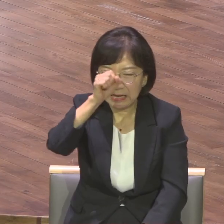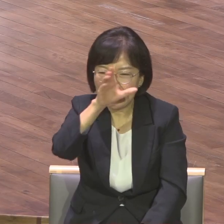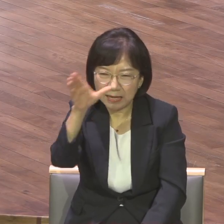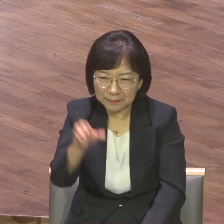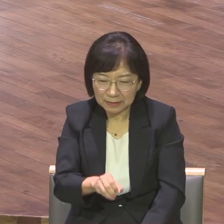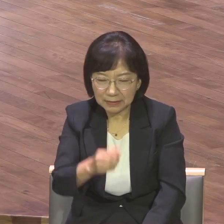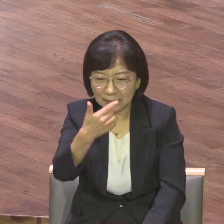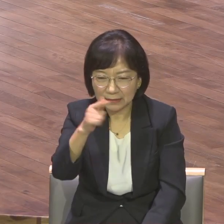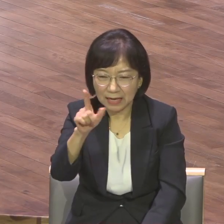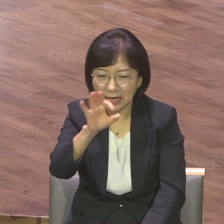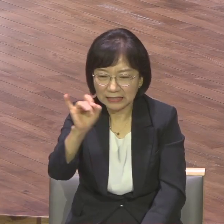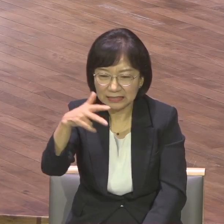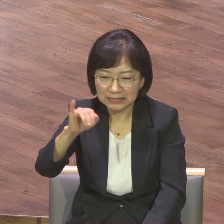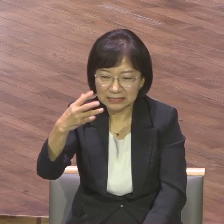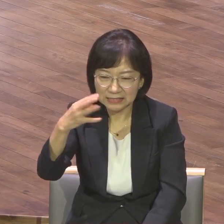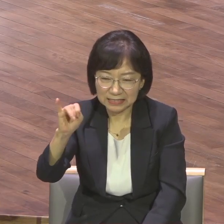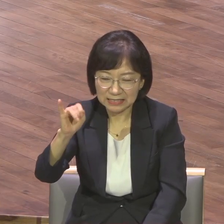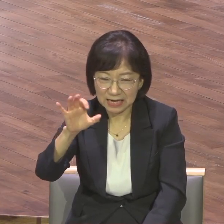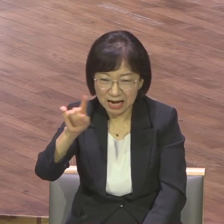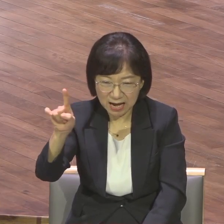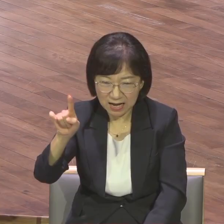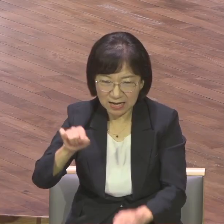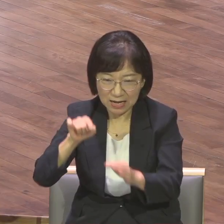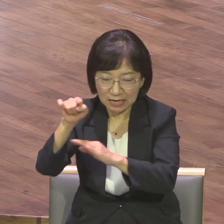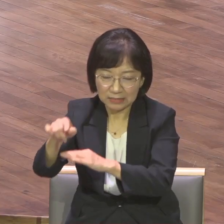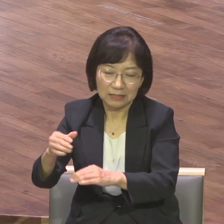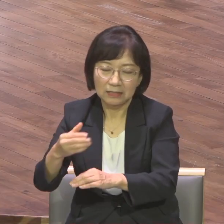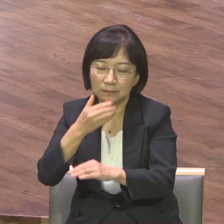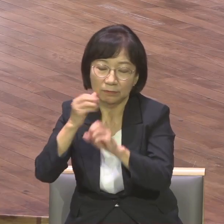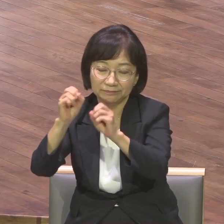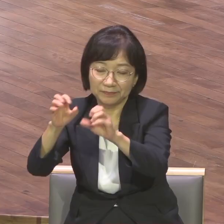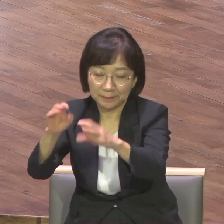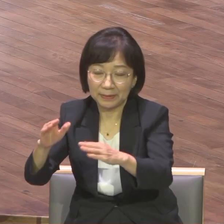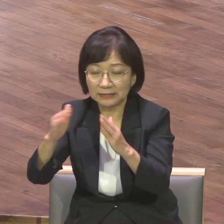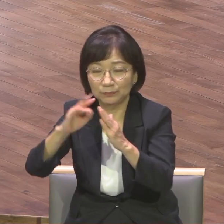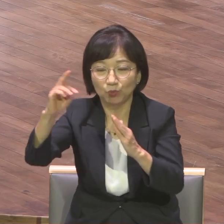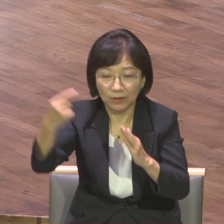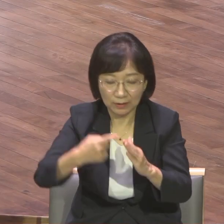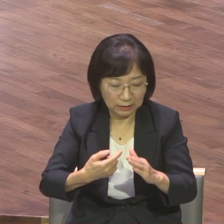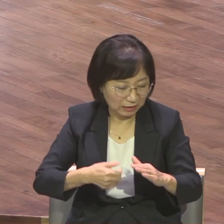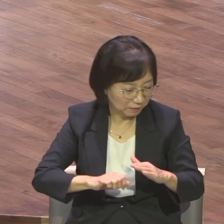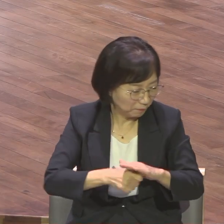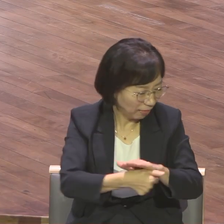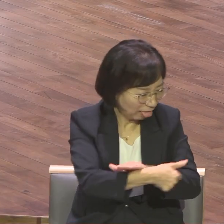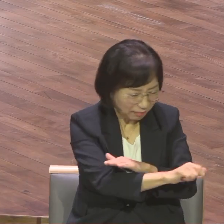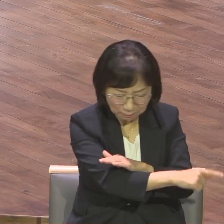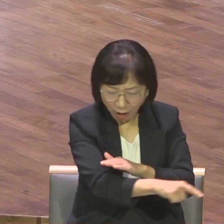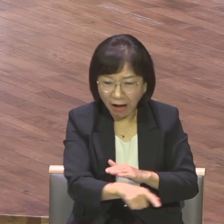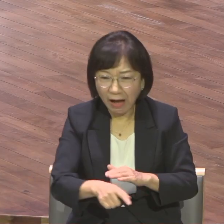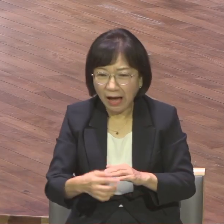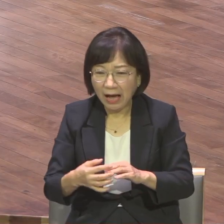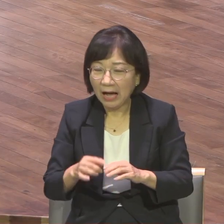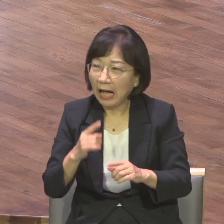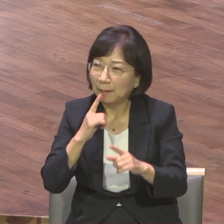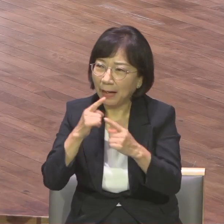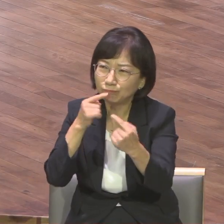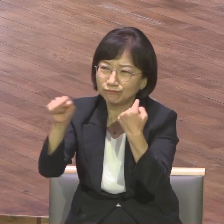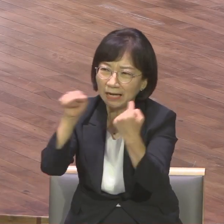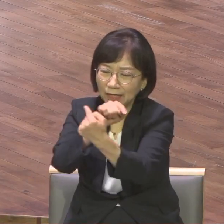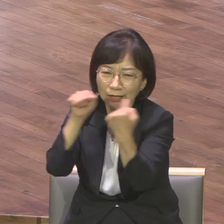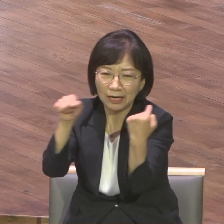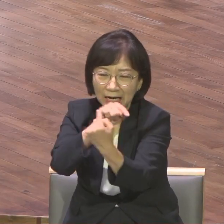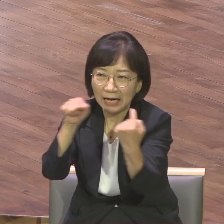가가지고 원주민들 복음 증거한대. 밖에 딱 들어오면 막 뱀이 왔다 갔다 하고. 근데 뭐 언어가 안 되니까 말 못하겠고